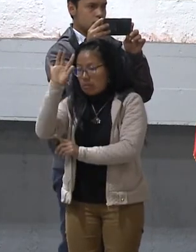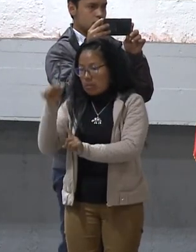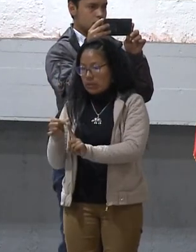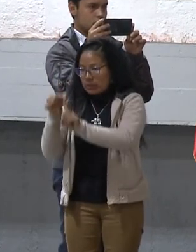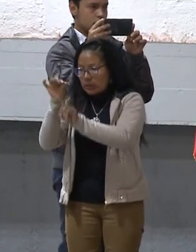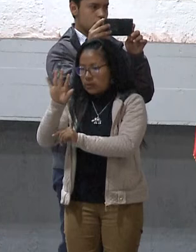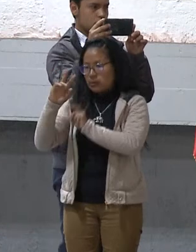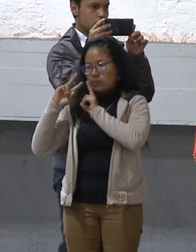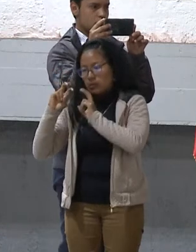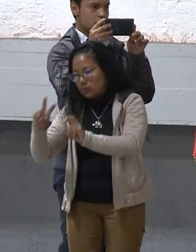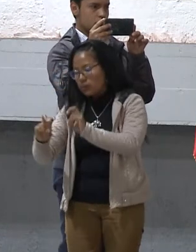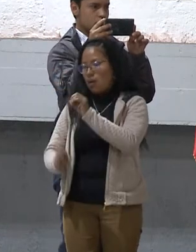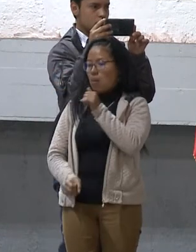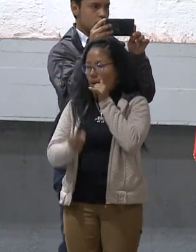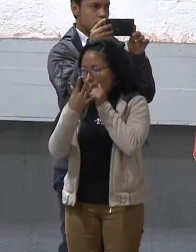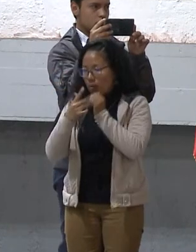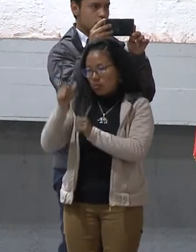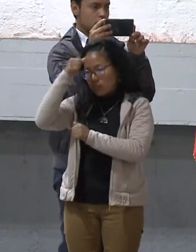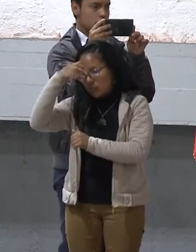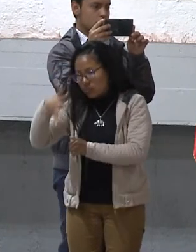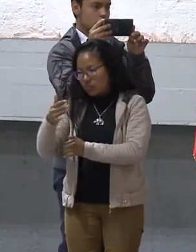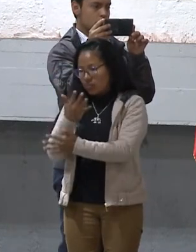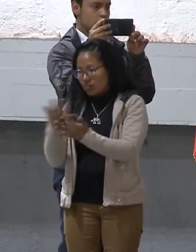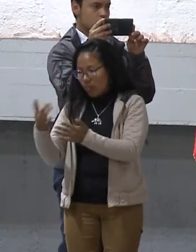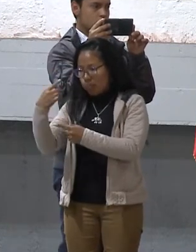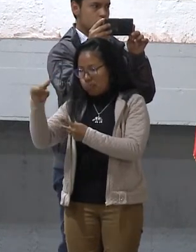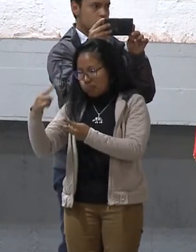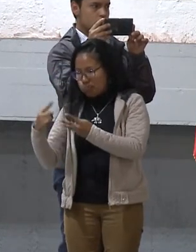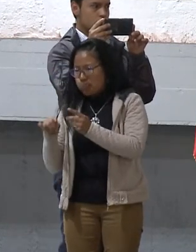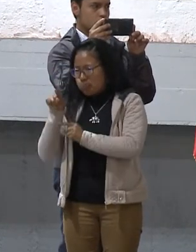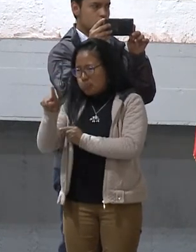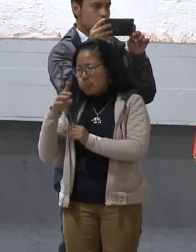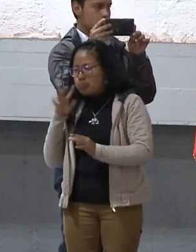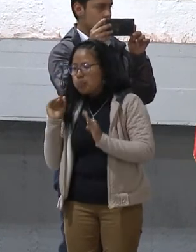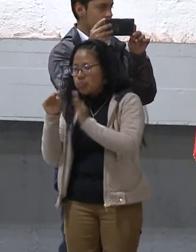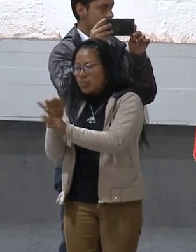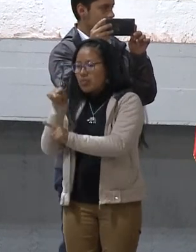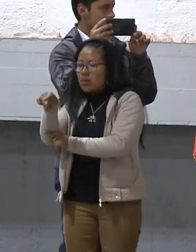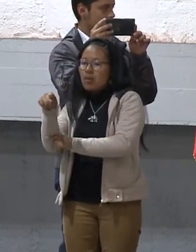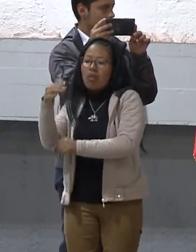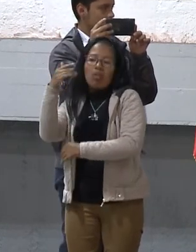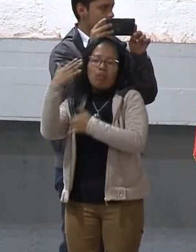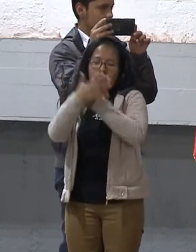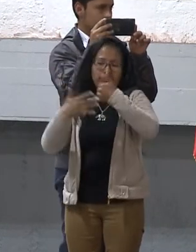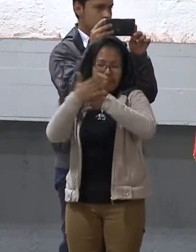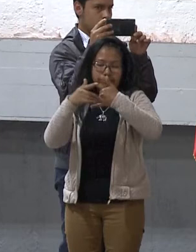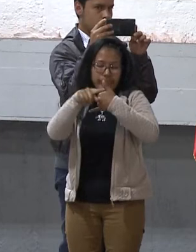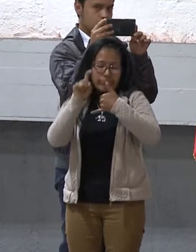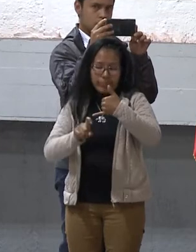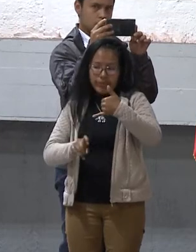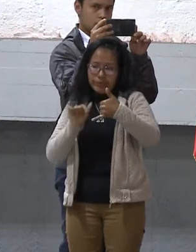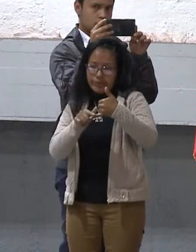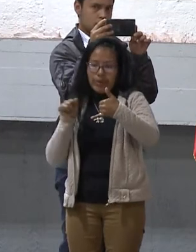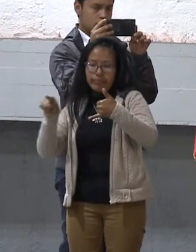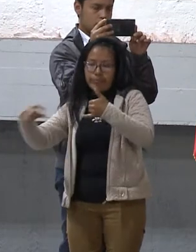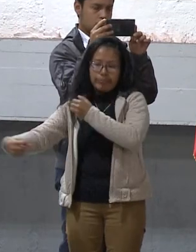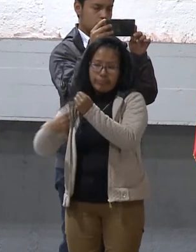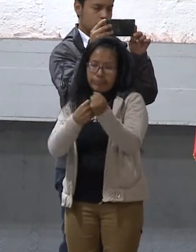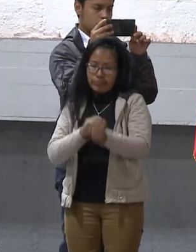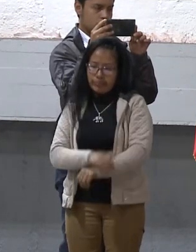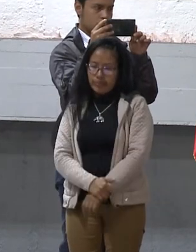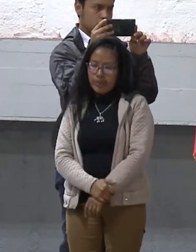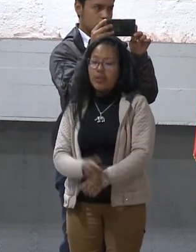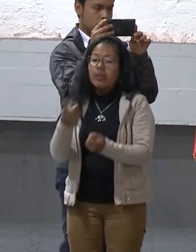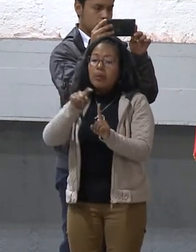los materiales de enseñanza que se enlazan con nuestra misión educativa y que requiere nuestro país y sobre todo que el bienestar universitario